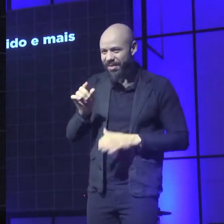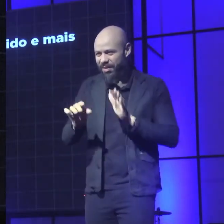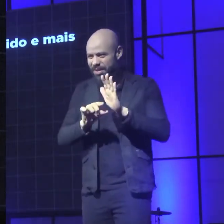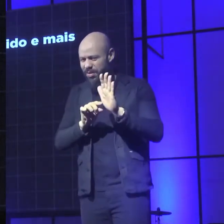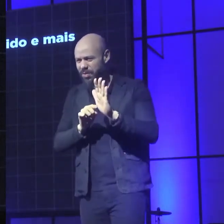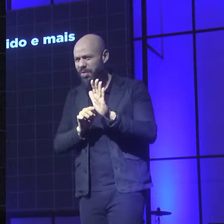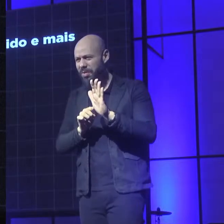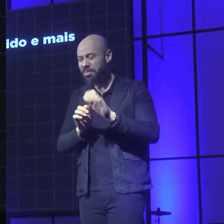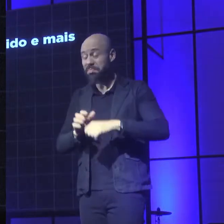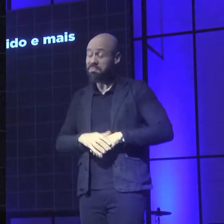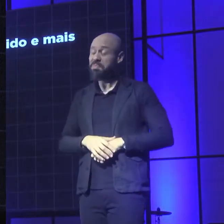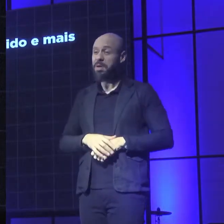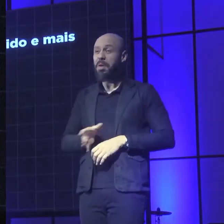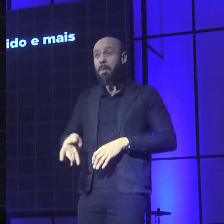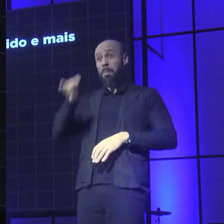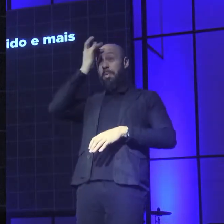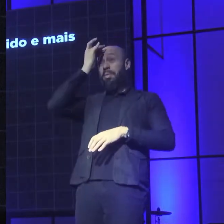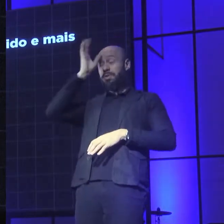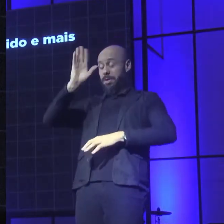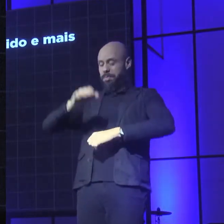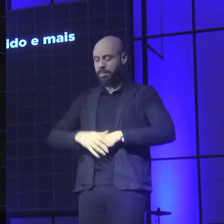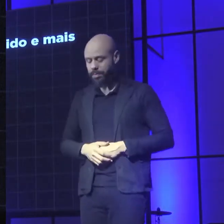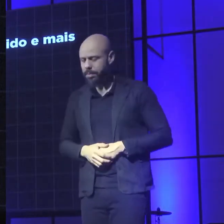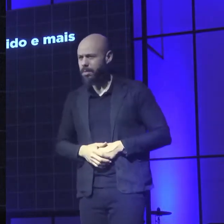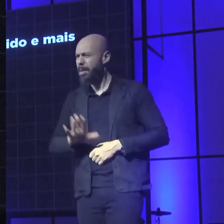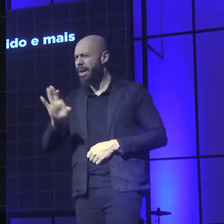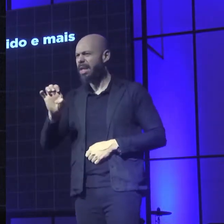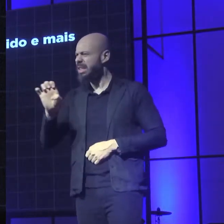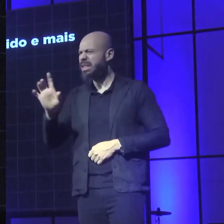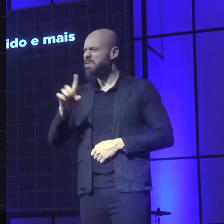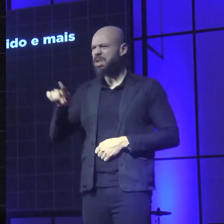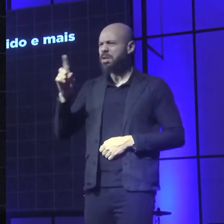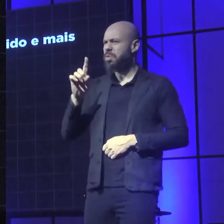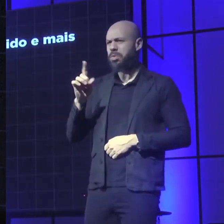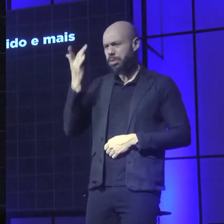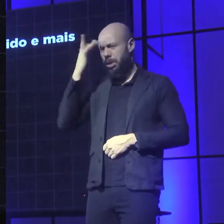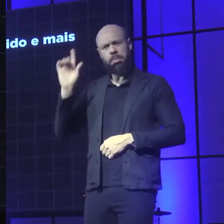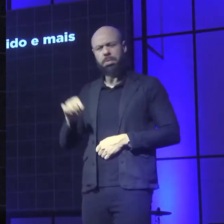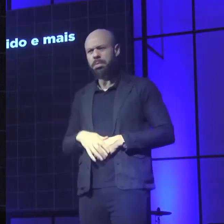cor. Mas talvez você não saiba para quem ele foi citado.